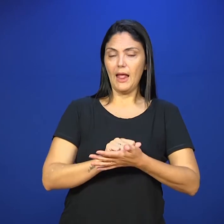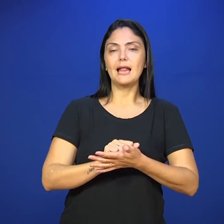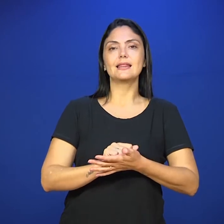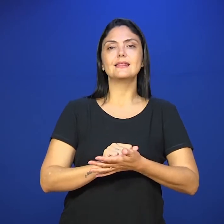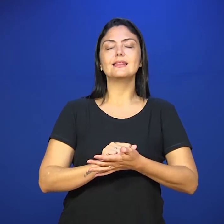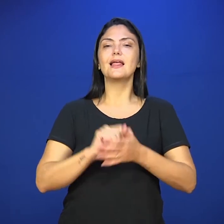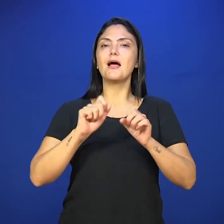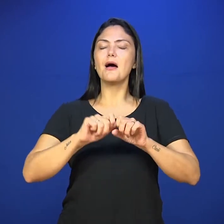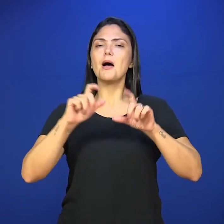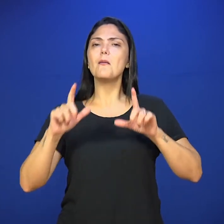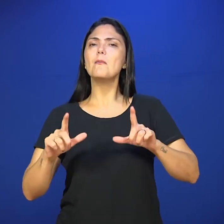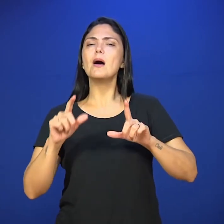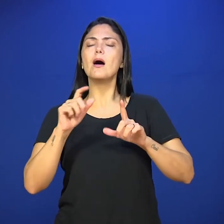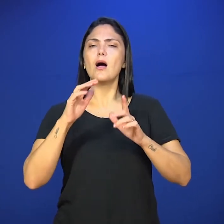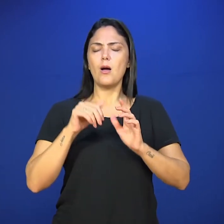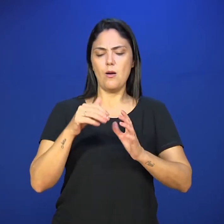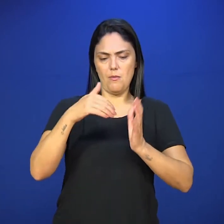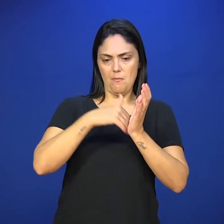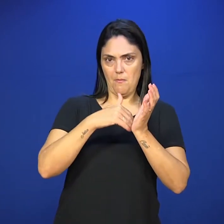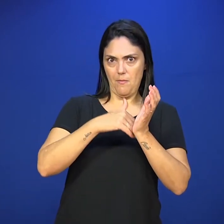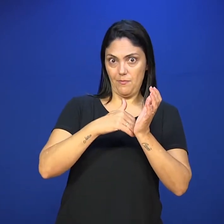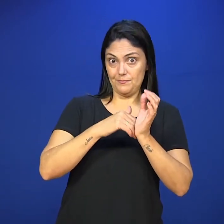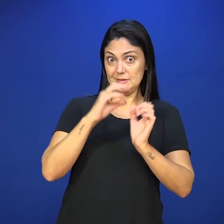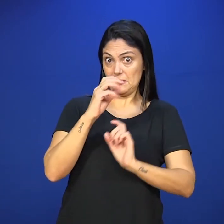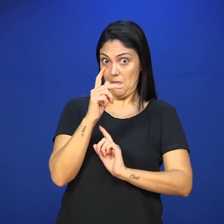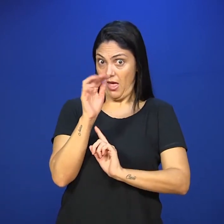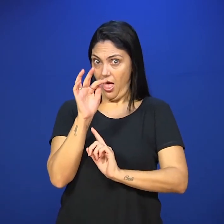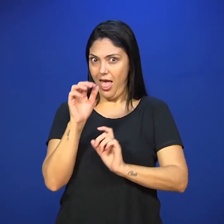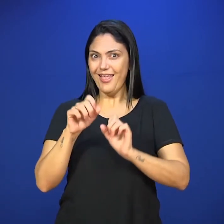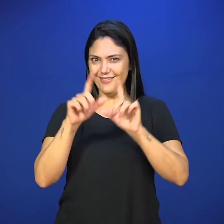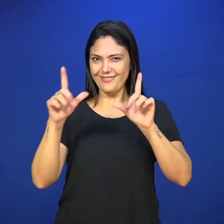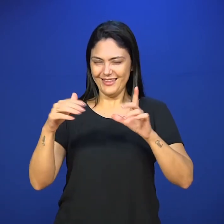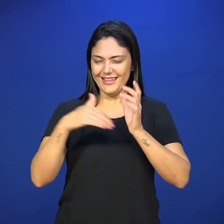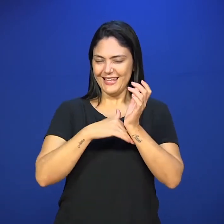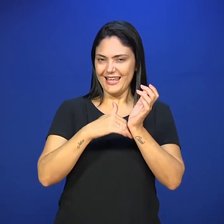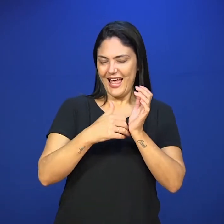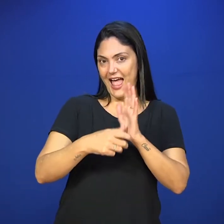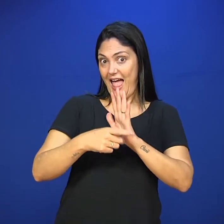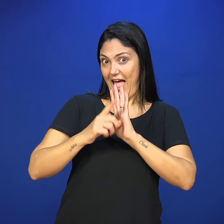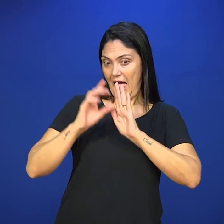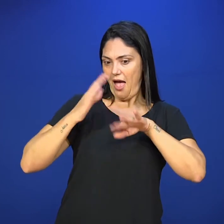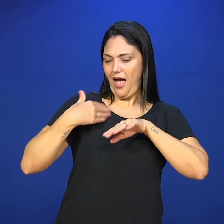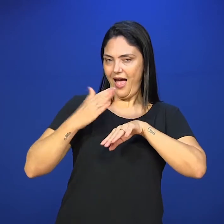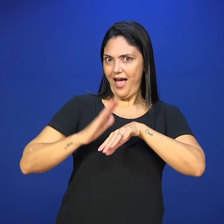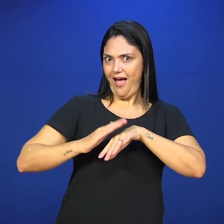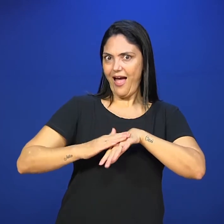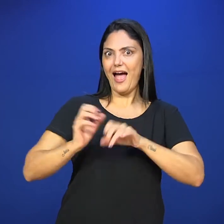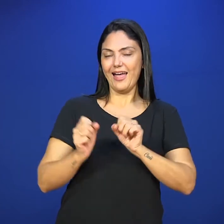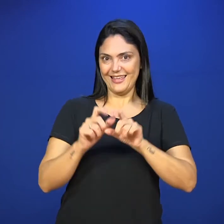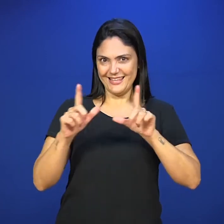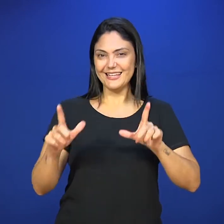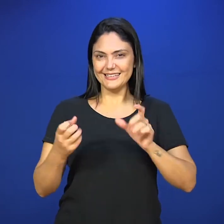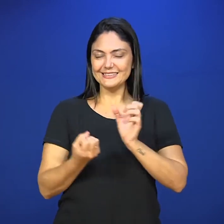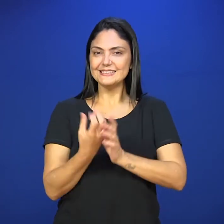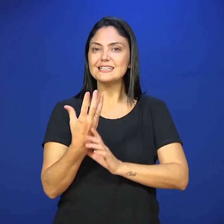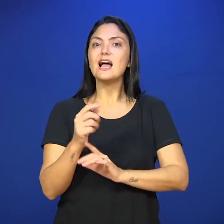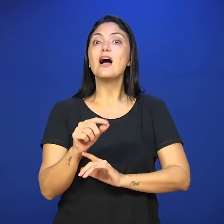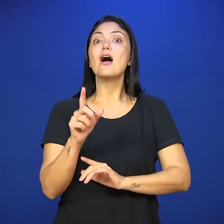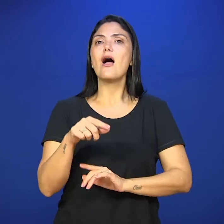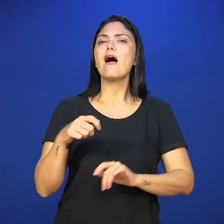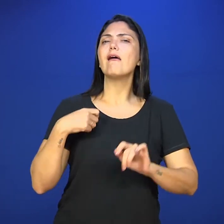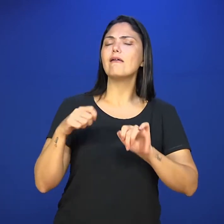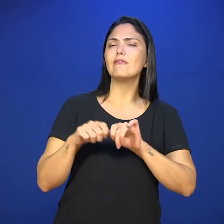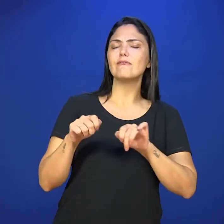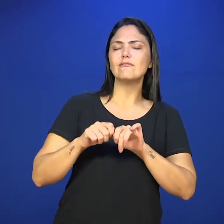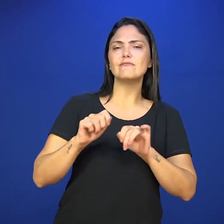portal do candidato mediante login, CPF e senha criada no ato de sua inscrição no processo seletivo,